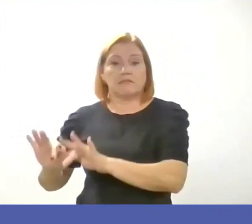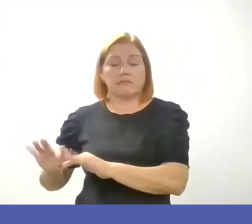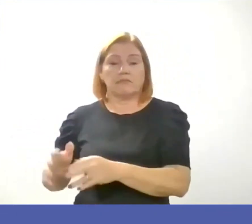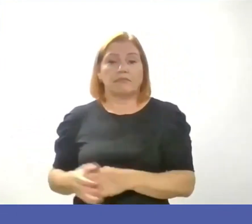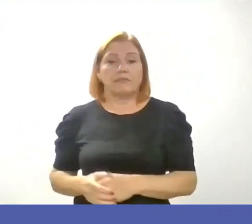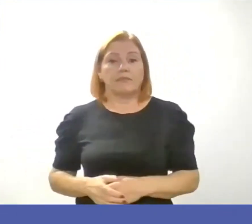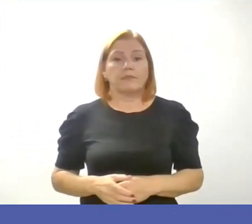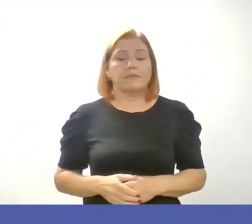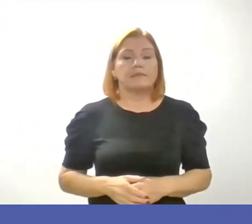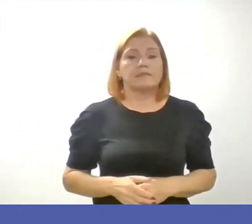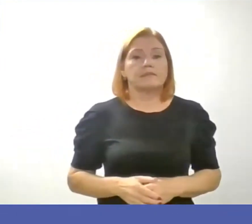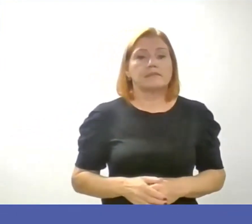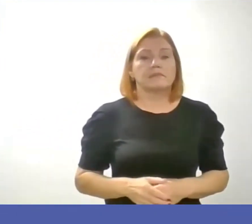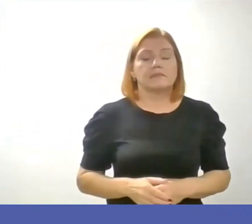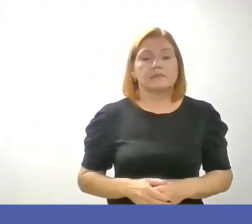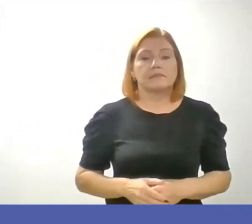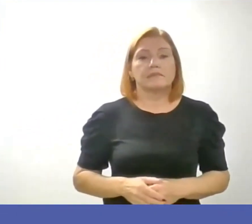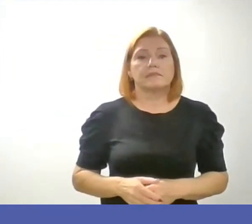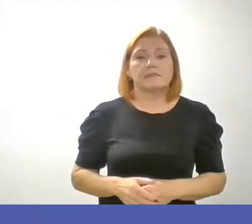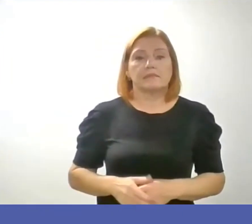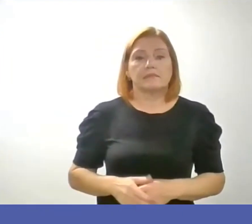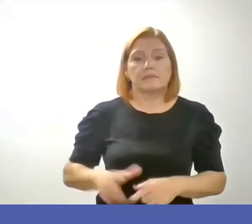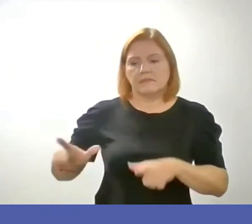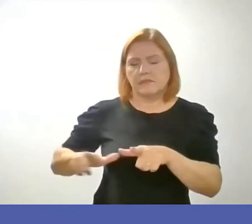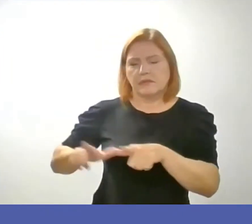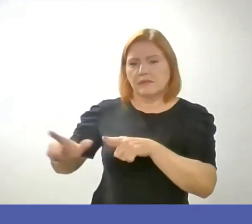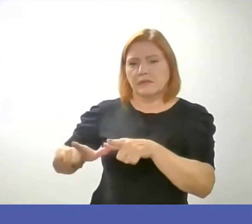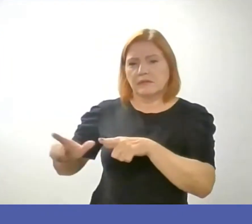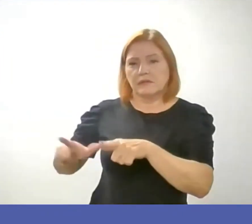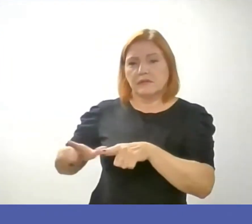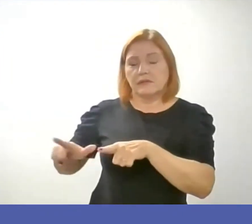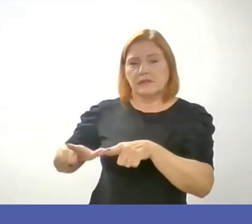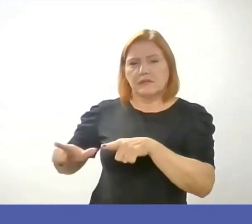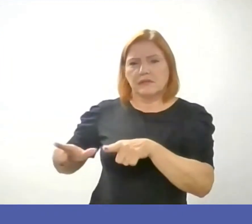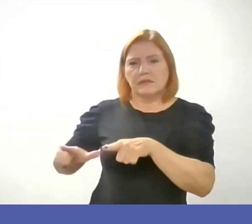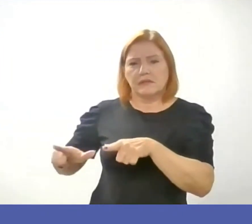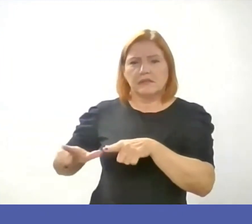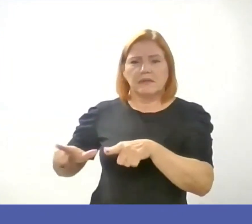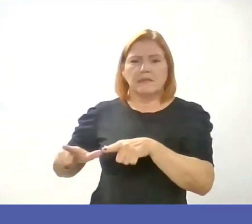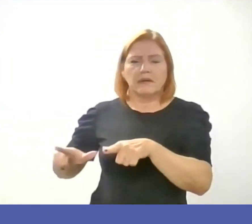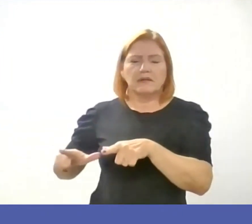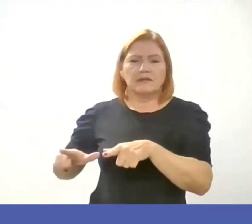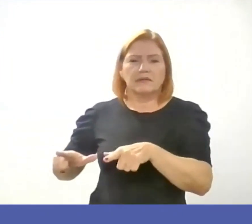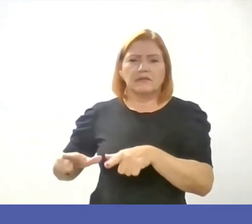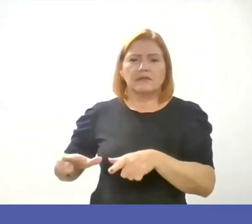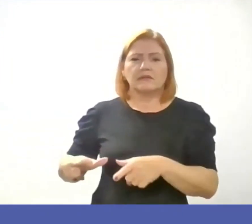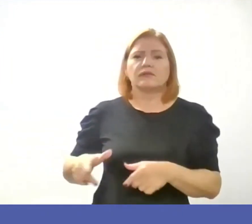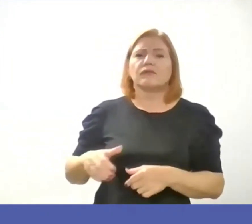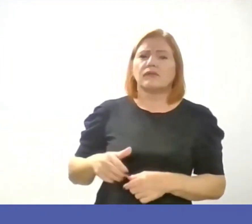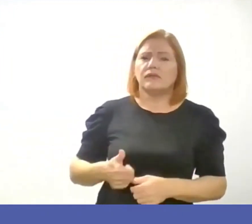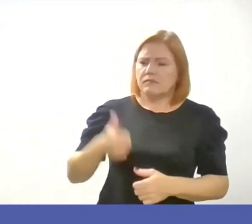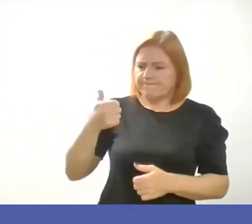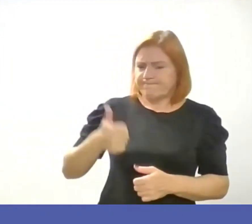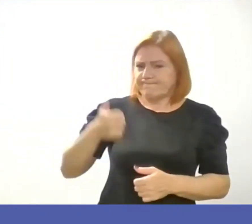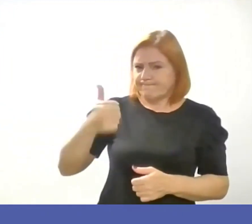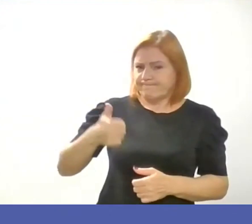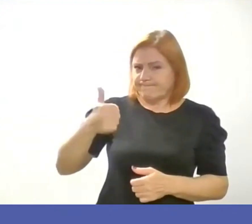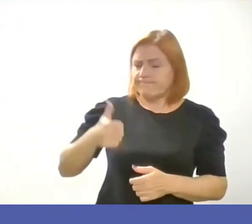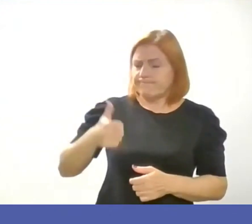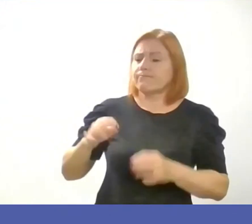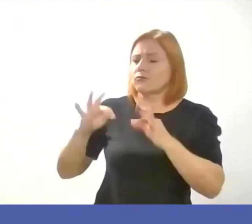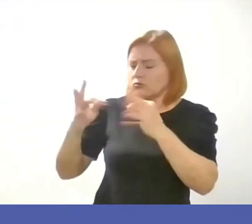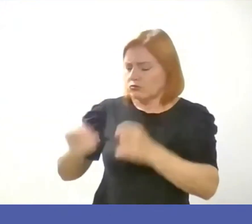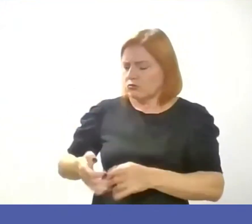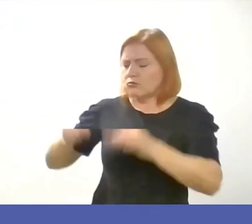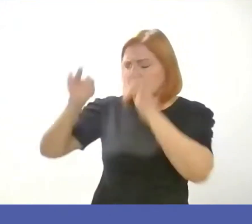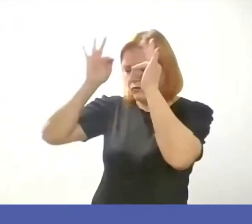dos trabalhadores fracassados, não. Estou falando de trabalhadores positivos. Todos eles foram fiéis ao Senhor